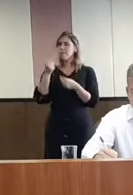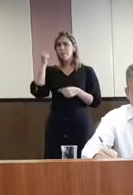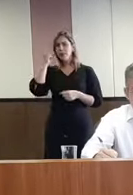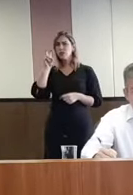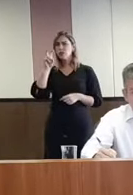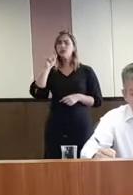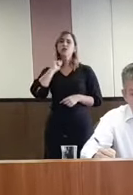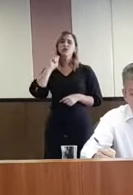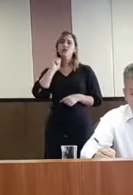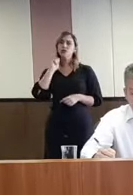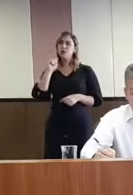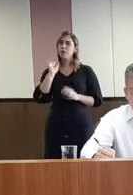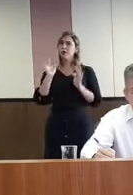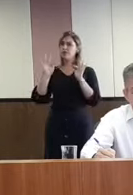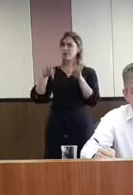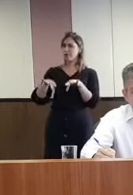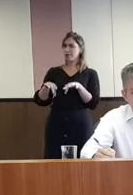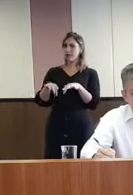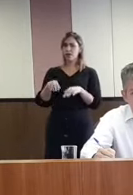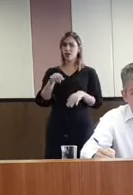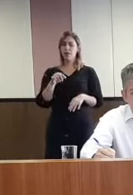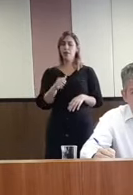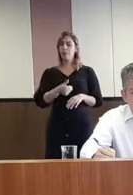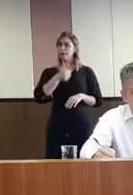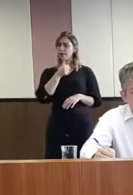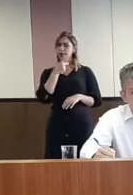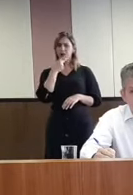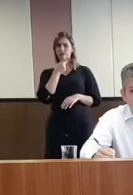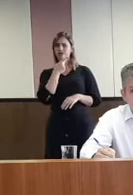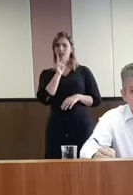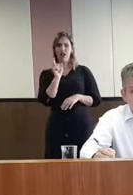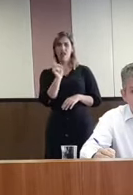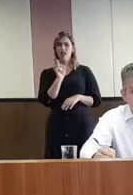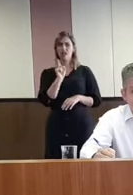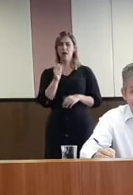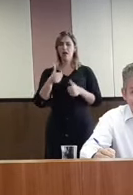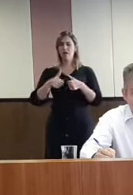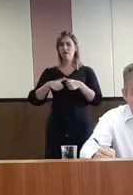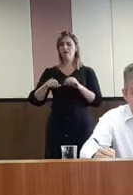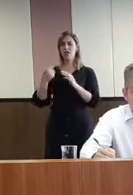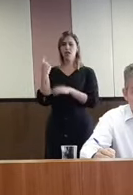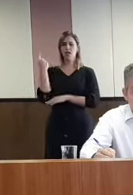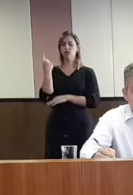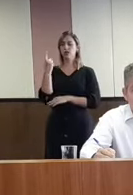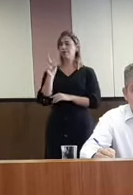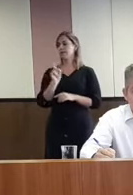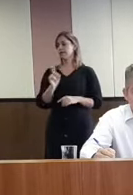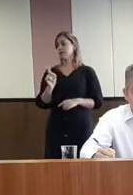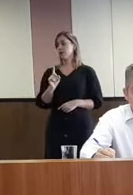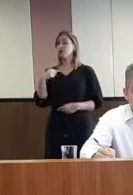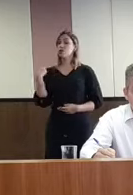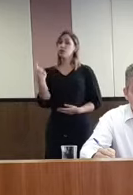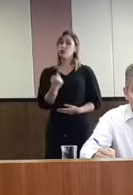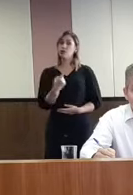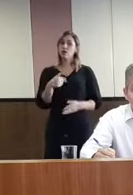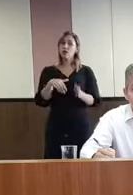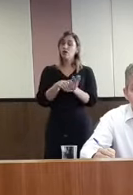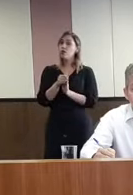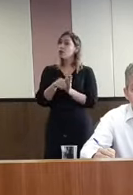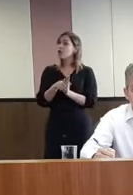data? Primeiro, o Pato não chama quarentena. O governo não determinou quarentena. Nós determinamos